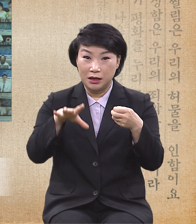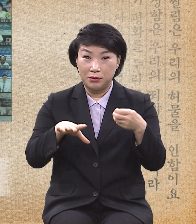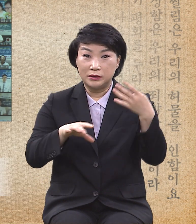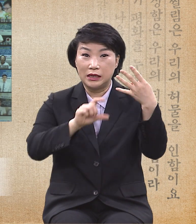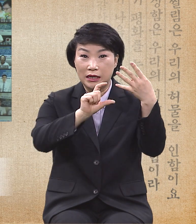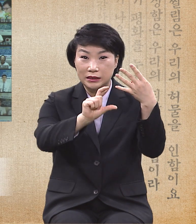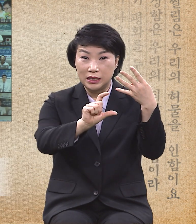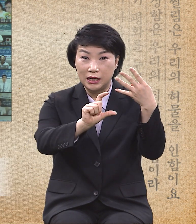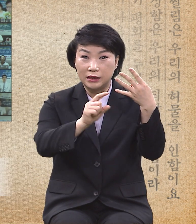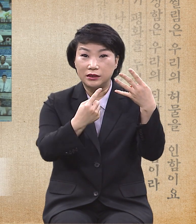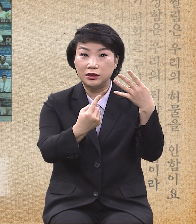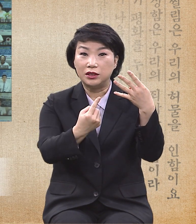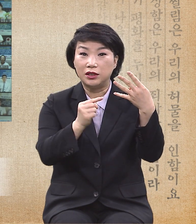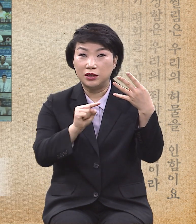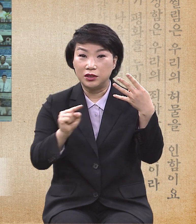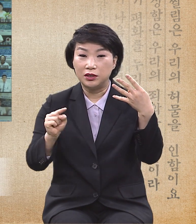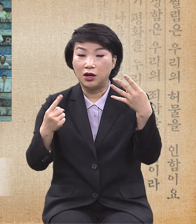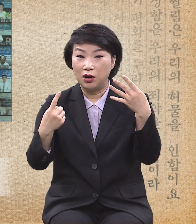4장